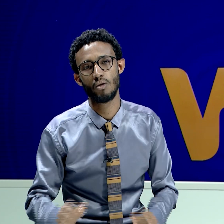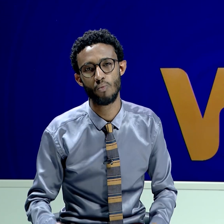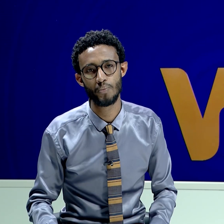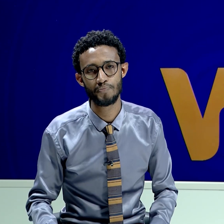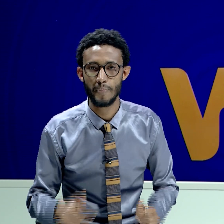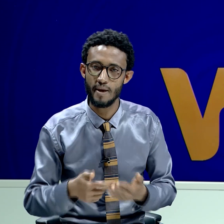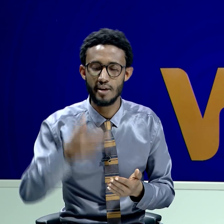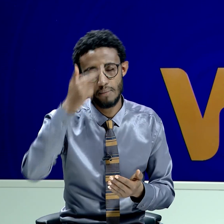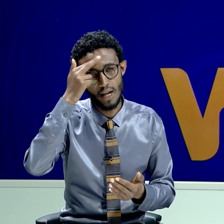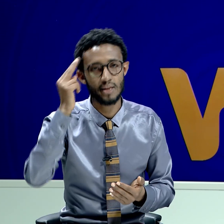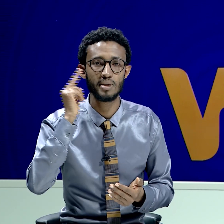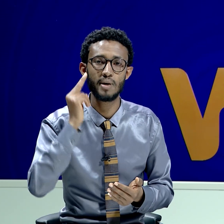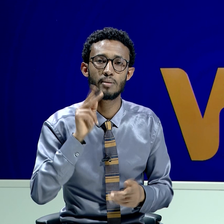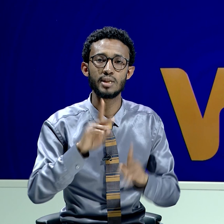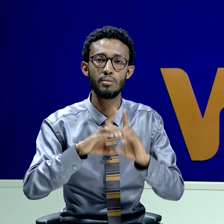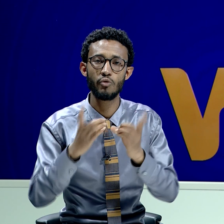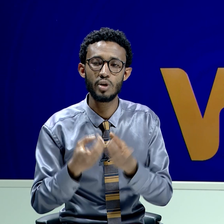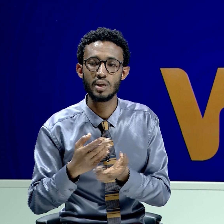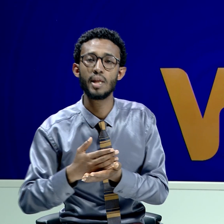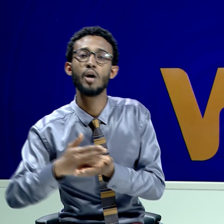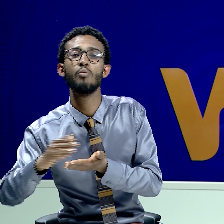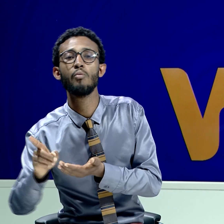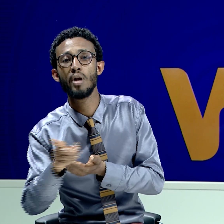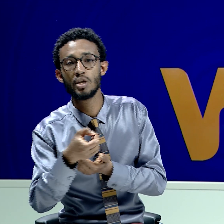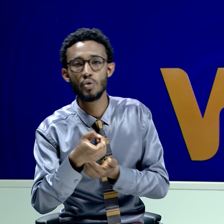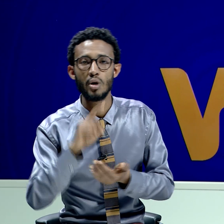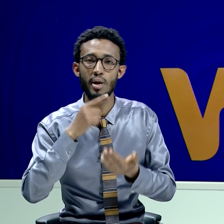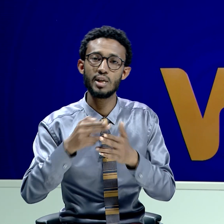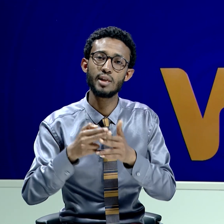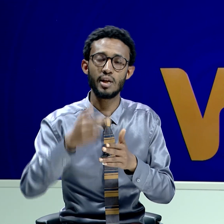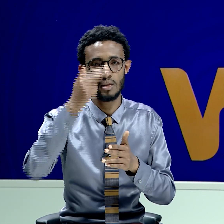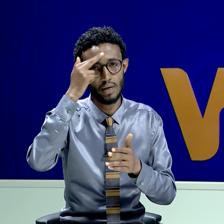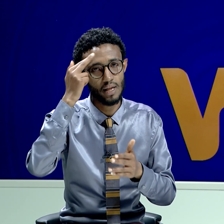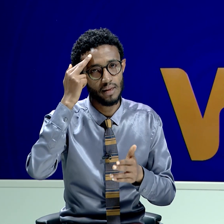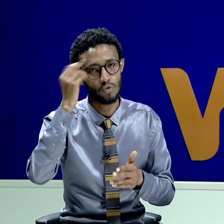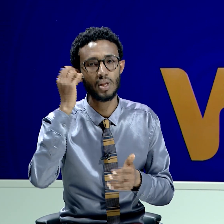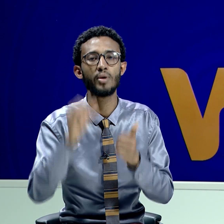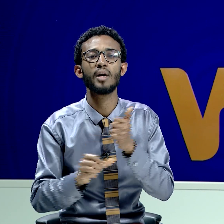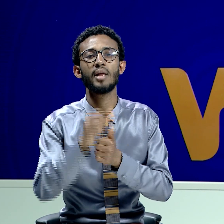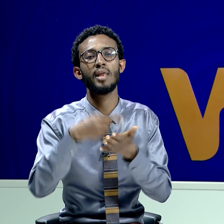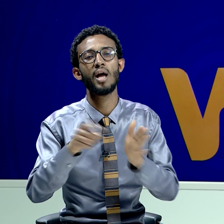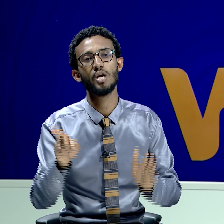ነው። እዚህ ምክንያት መስማት ብለ ሰብ ክፍሎት የተገሉ በመሆናቸው ወራጆ አጥረት ምክንያት ወታው የጥቃት ተገላጩ